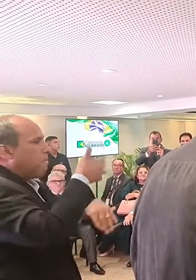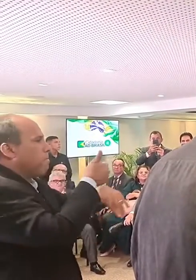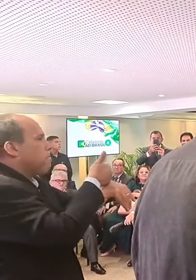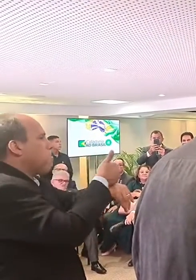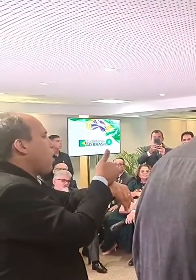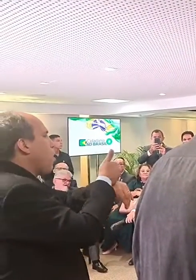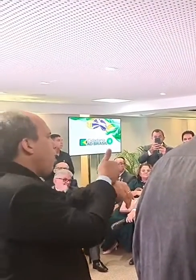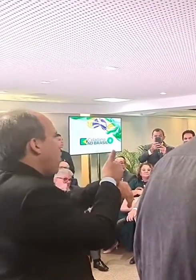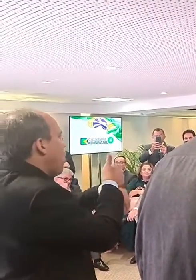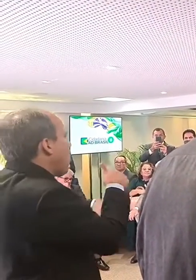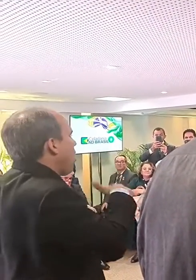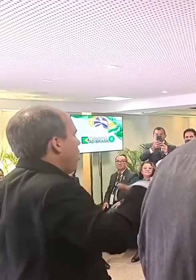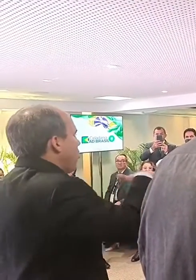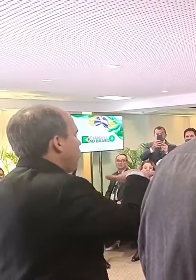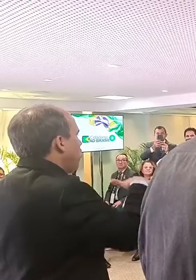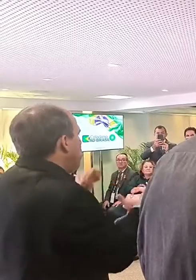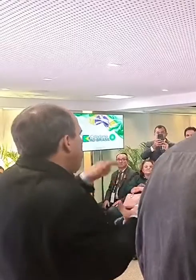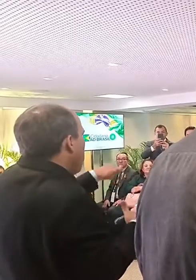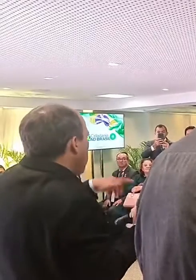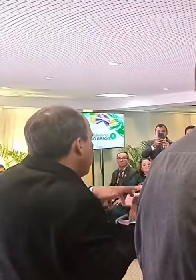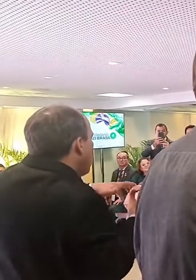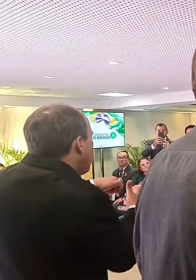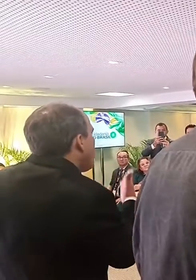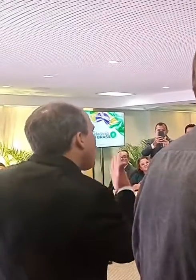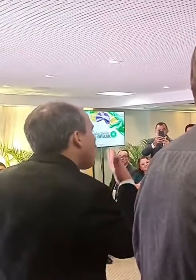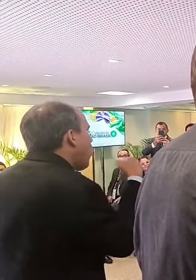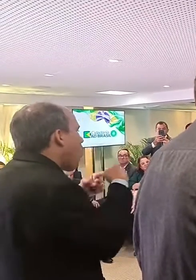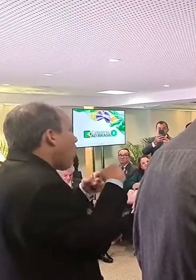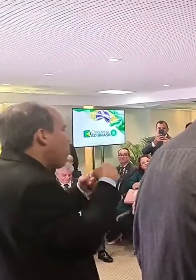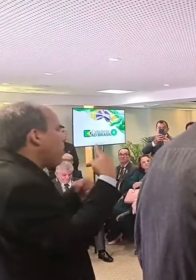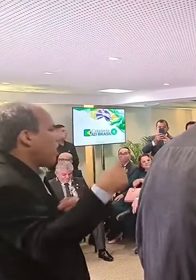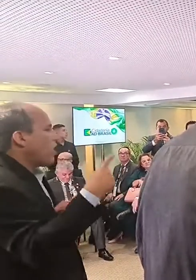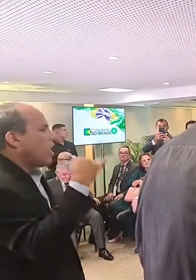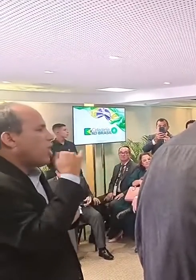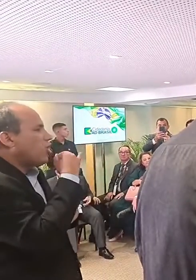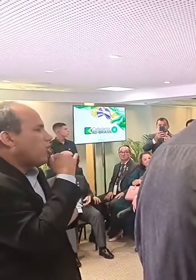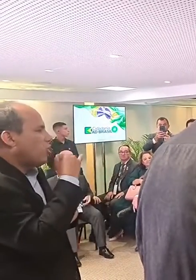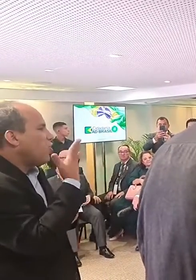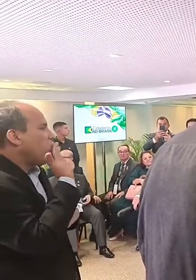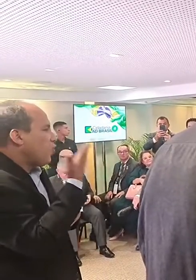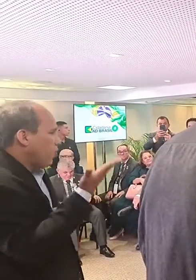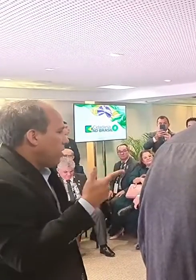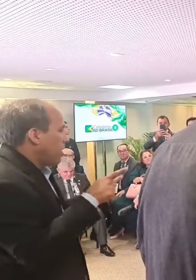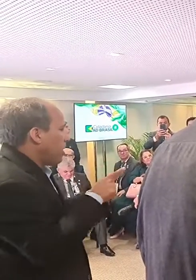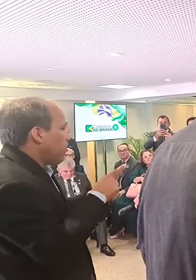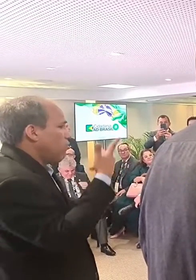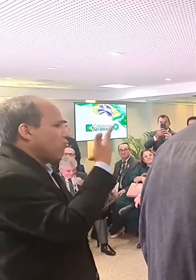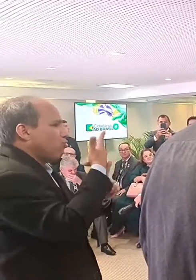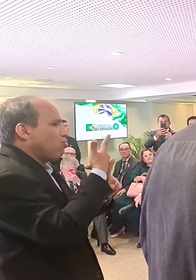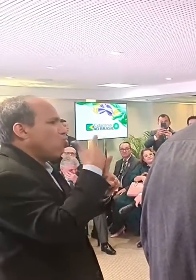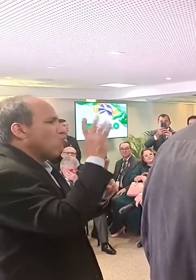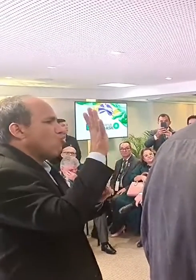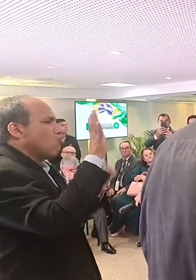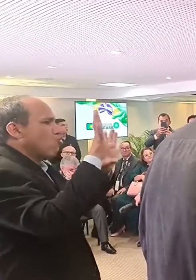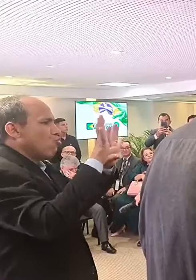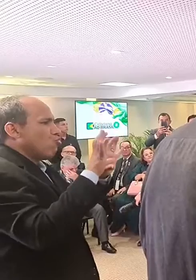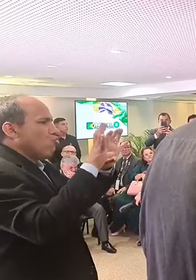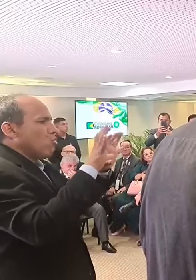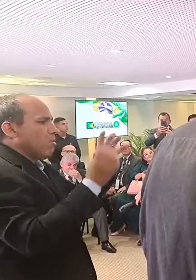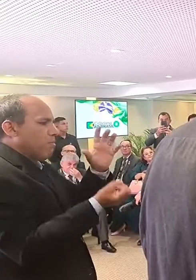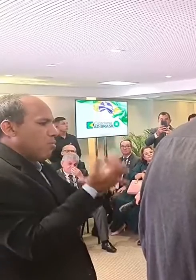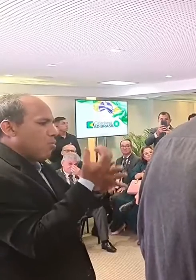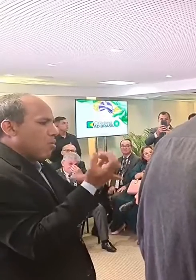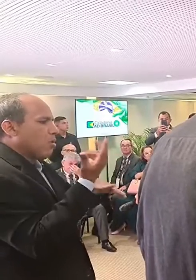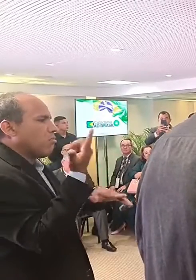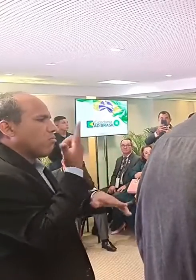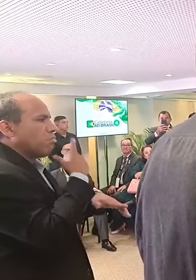do mundo para esse tipo de energia. E ali gera essa energia, faz a hidrólise e temos o hidrogênio verde.